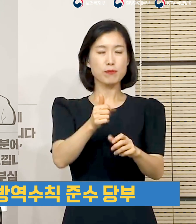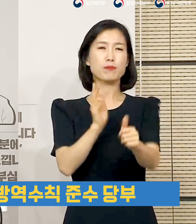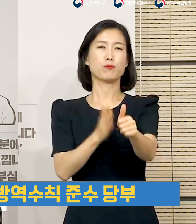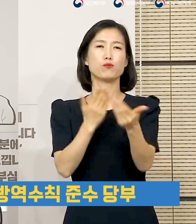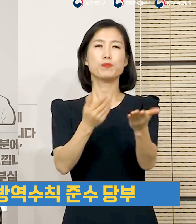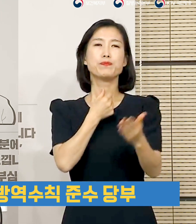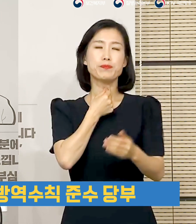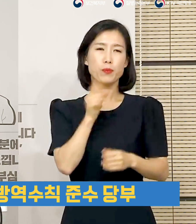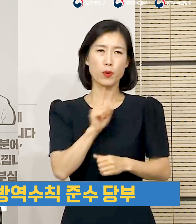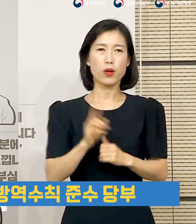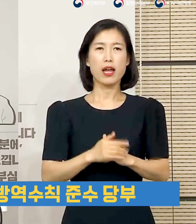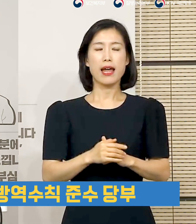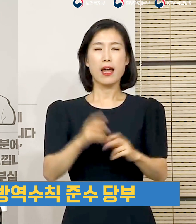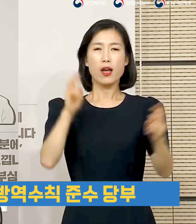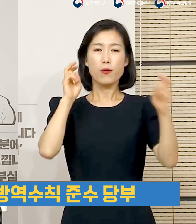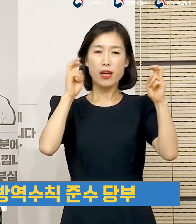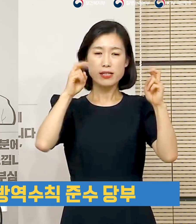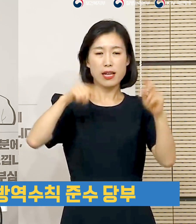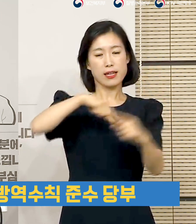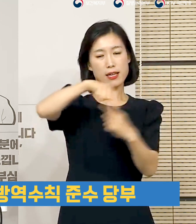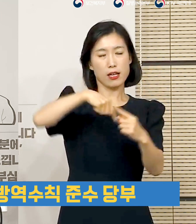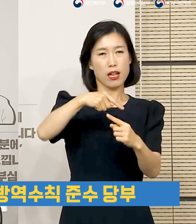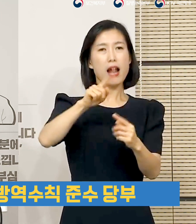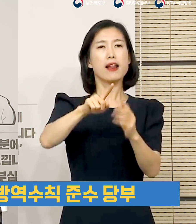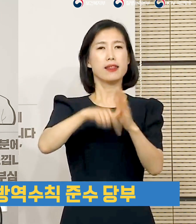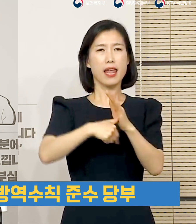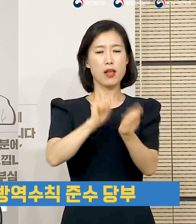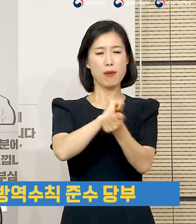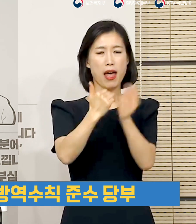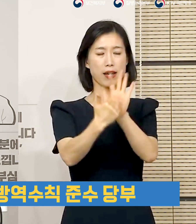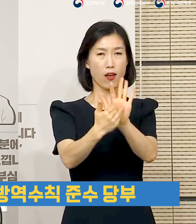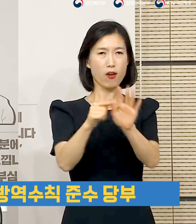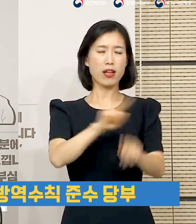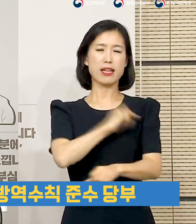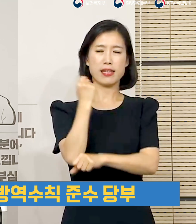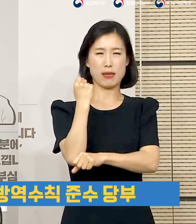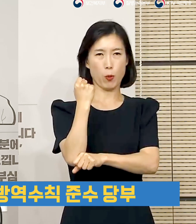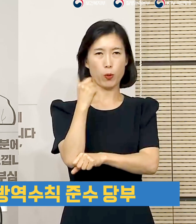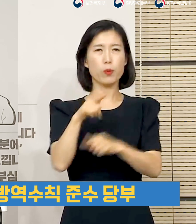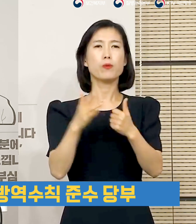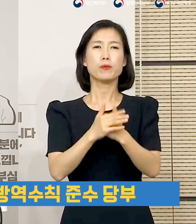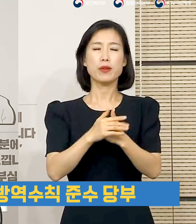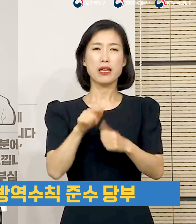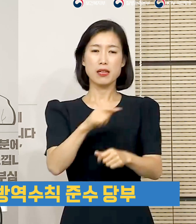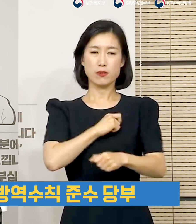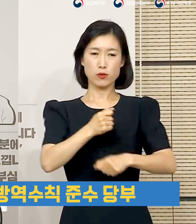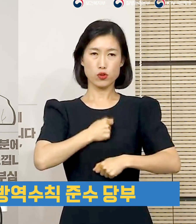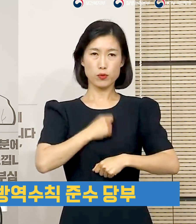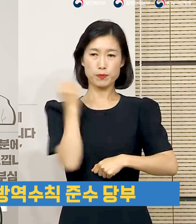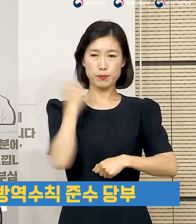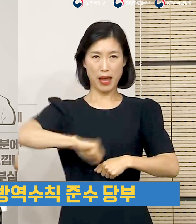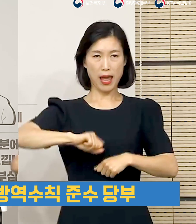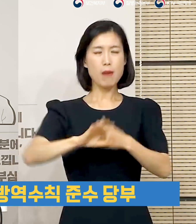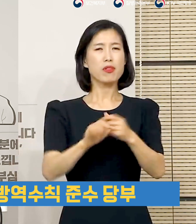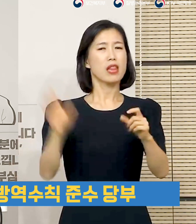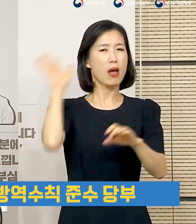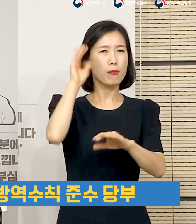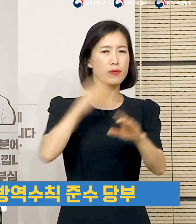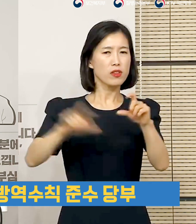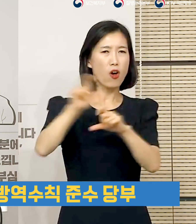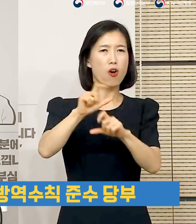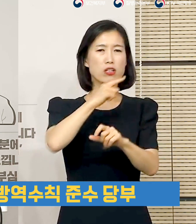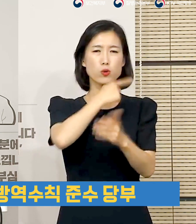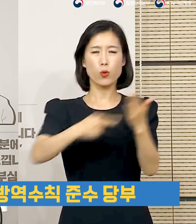드립니다. 이제 사업장을 운영함에 있어 방역은 기본이며 이를 지키지 않았을 때 결국 더 큰